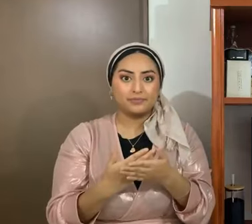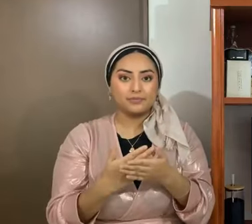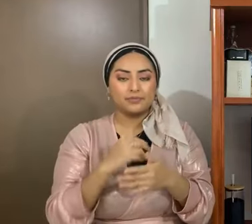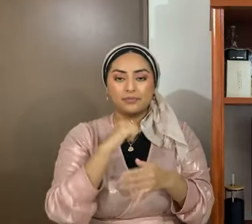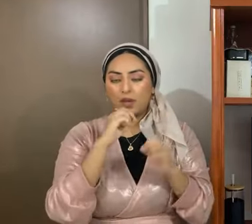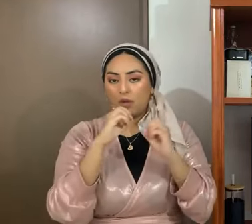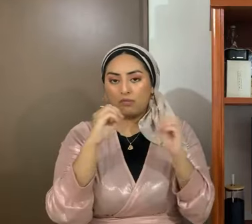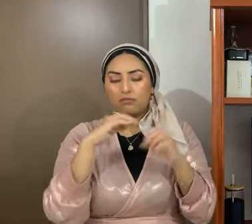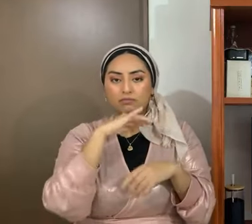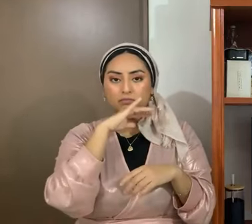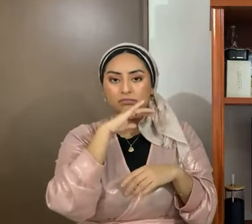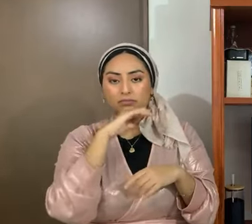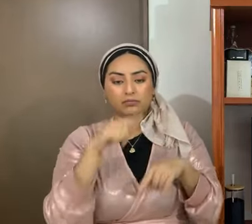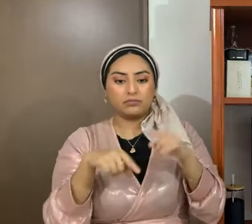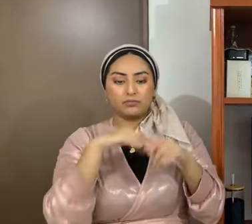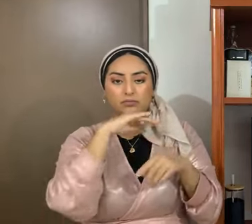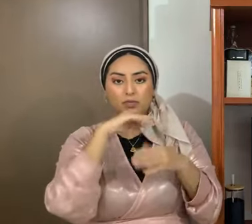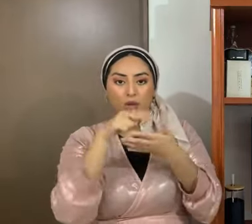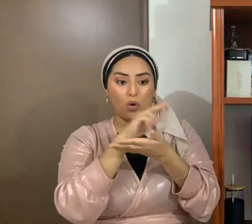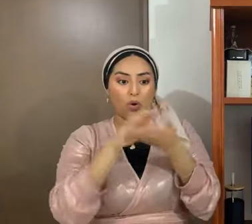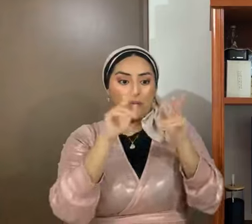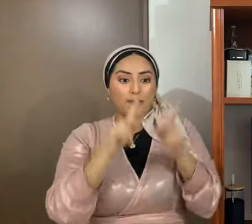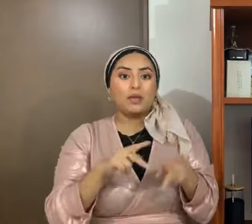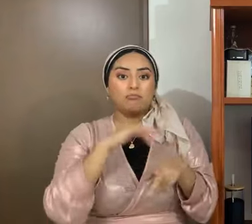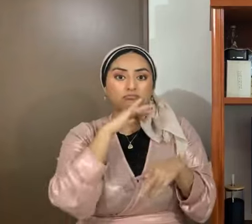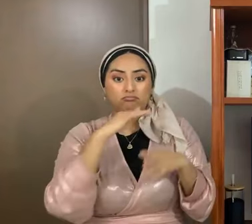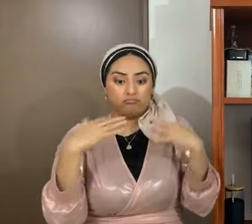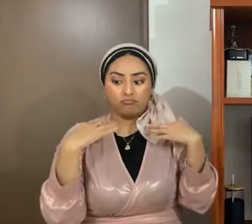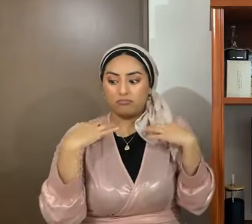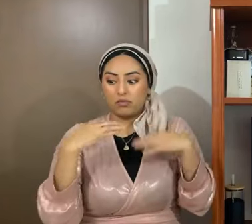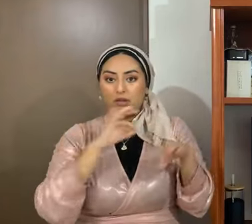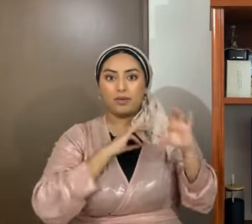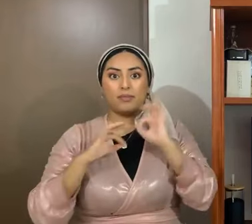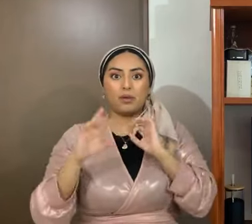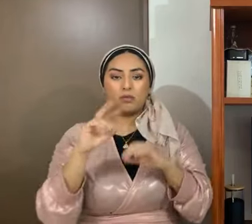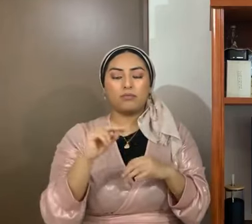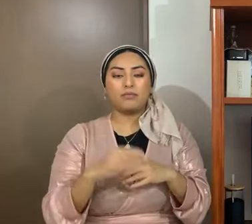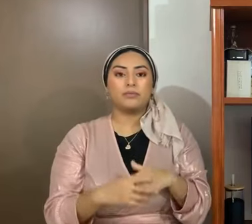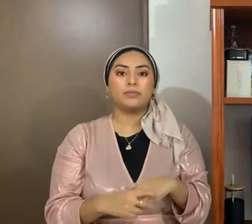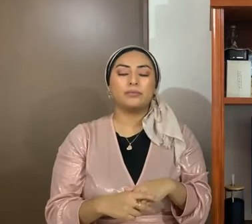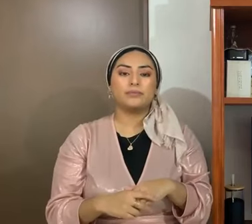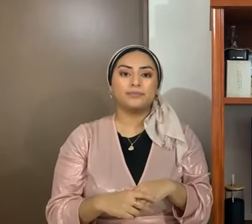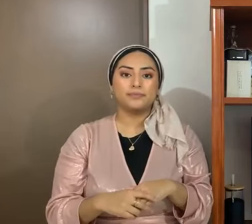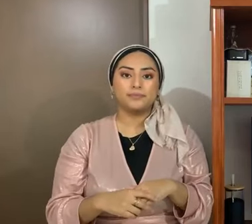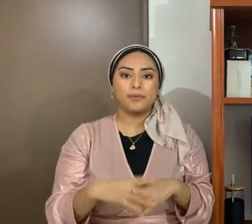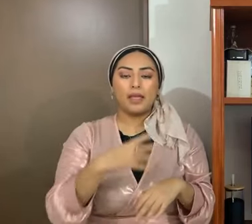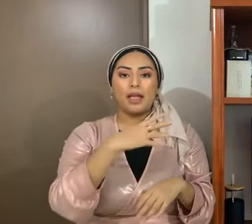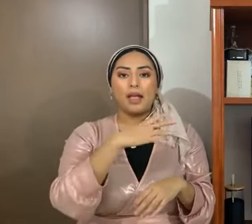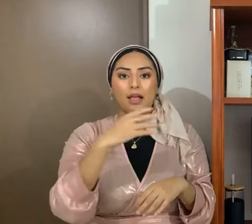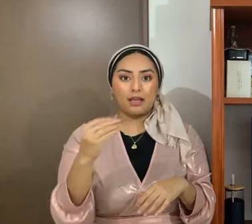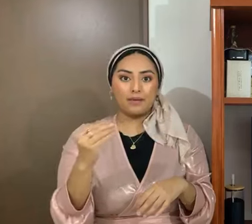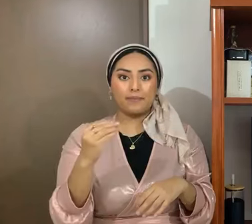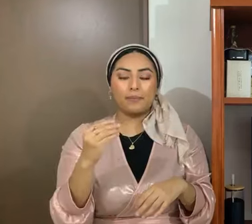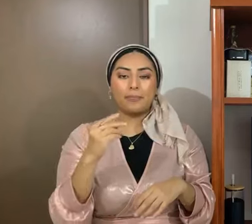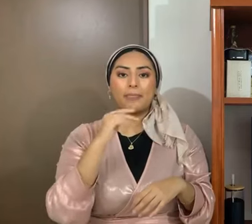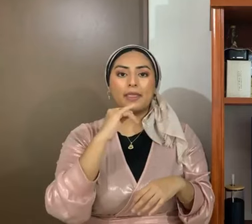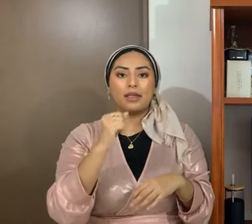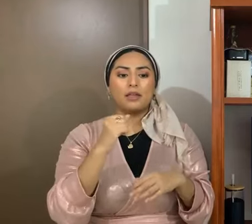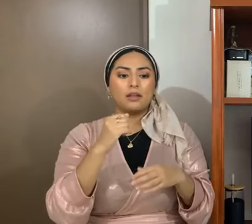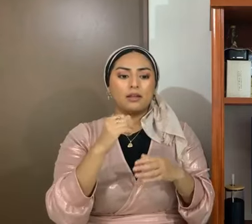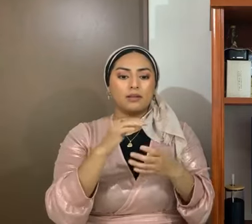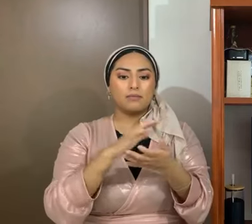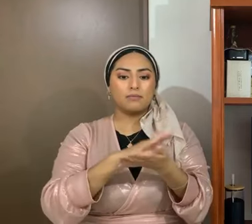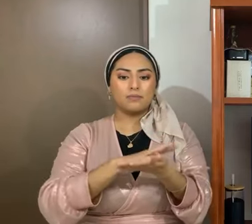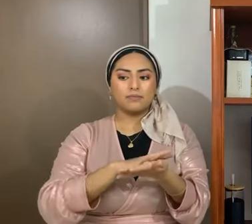hay mugre para los santos, no puede haber un santo que tenga suciedad, porque la suciedad representa el pecado, y es